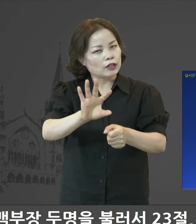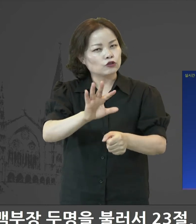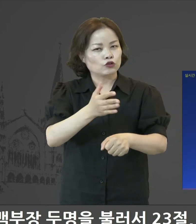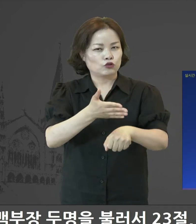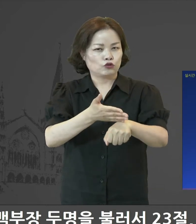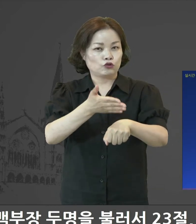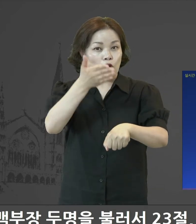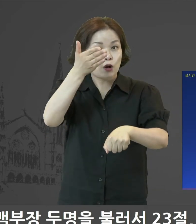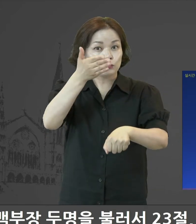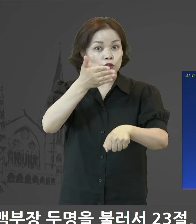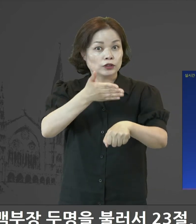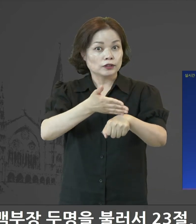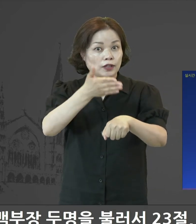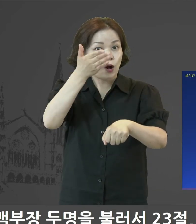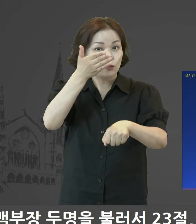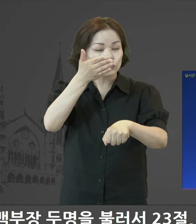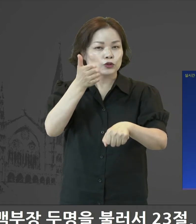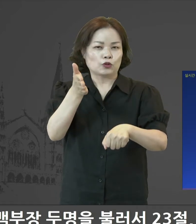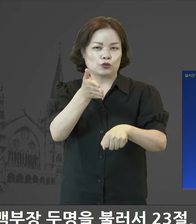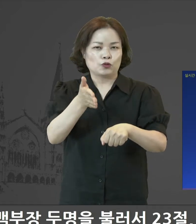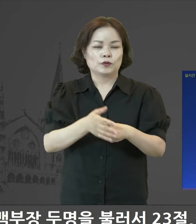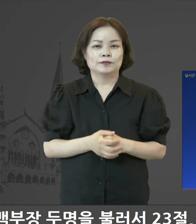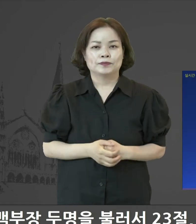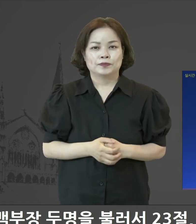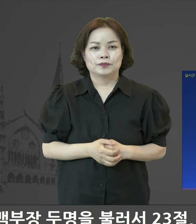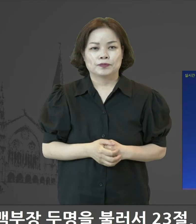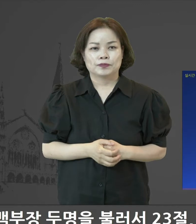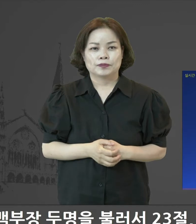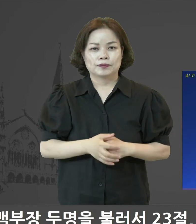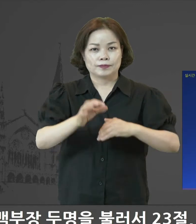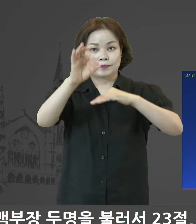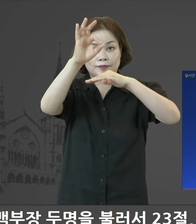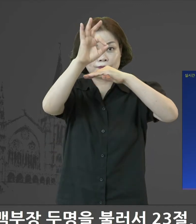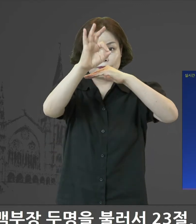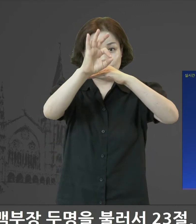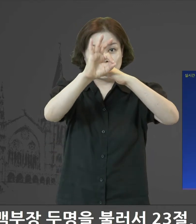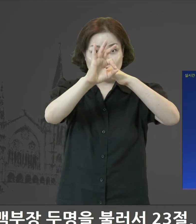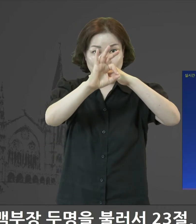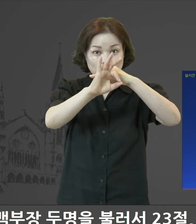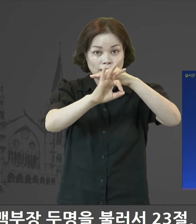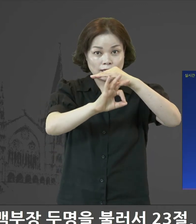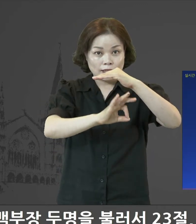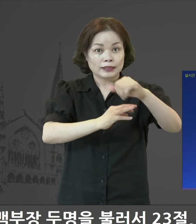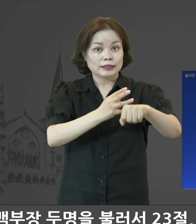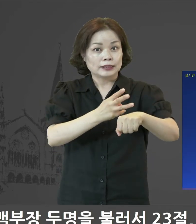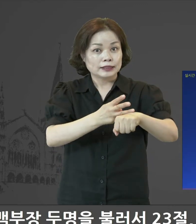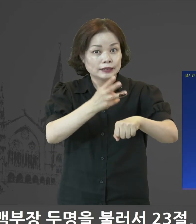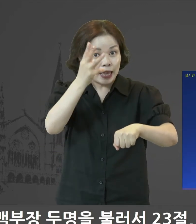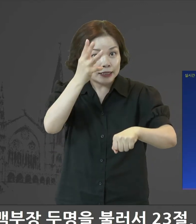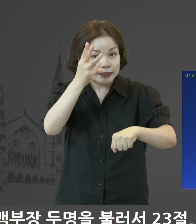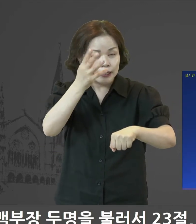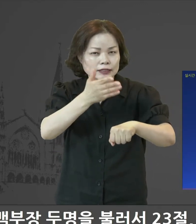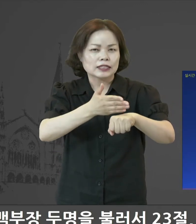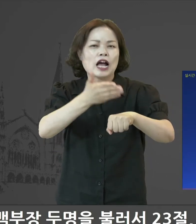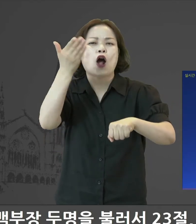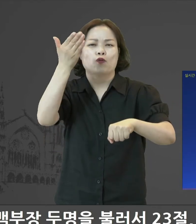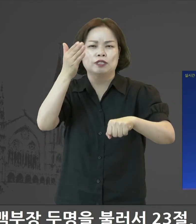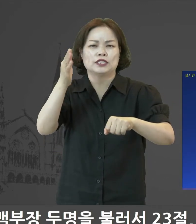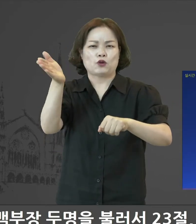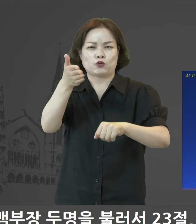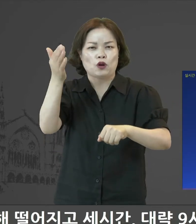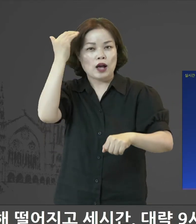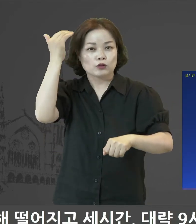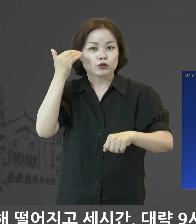6시 해졌다고 가정을 하고, 일몰 후 3시간, 세 번째 시간이에요. 그래서 이제